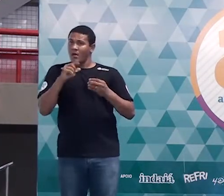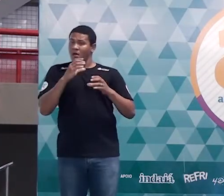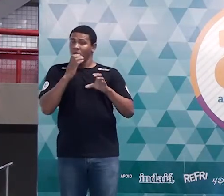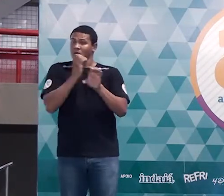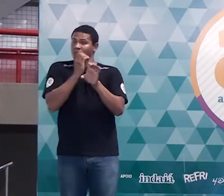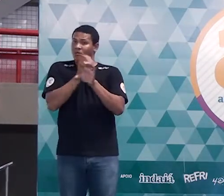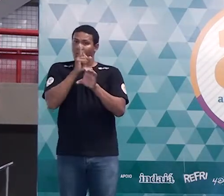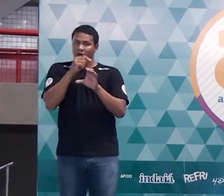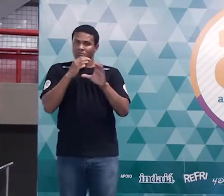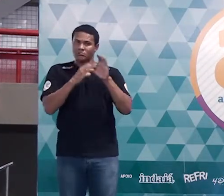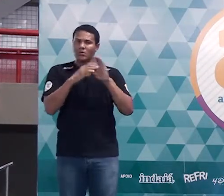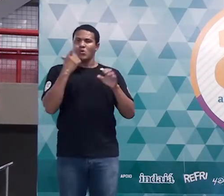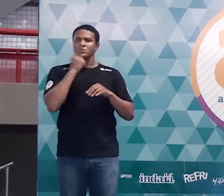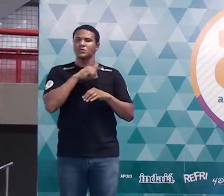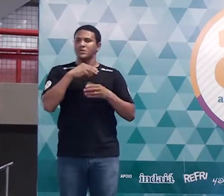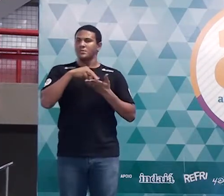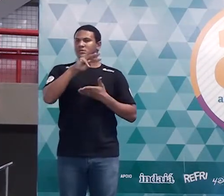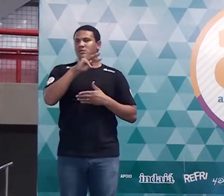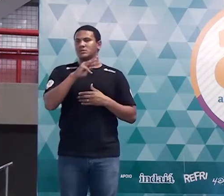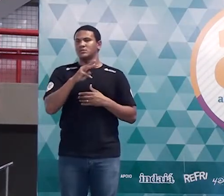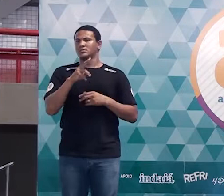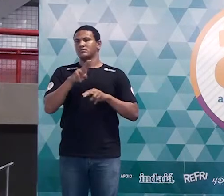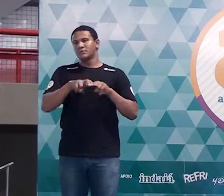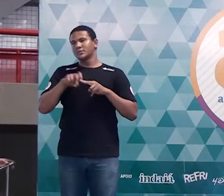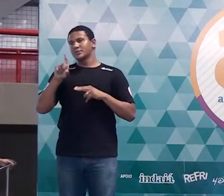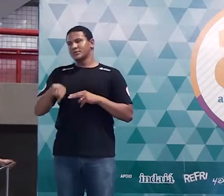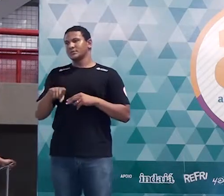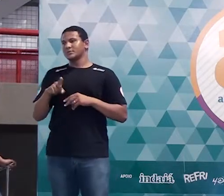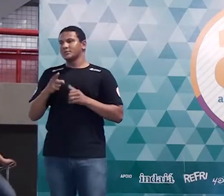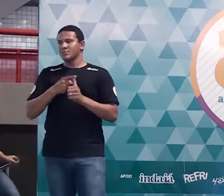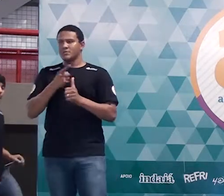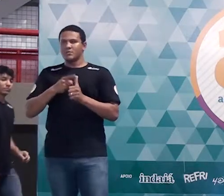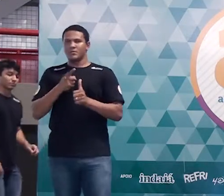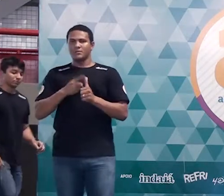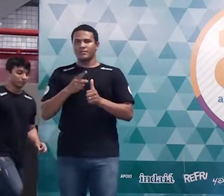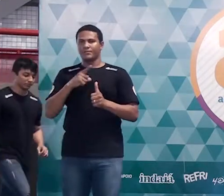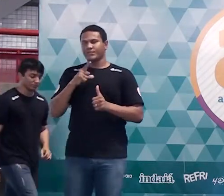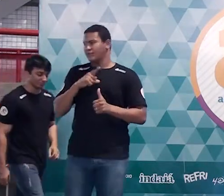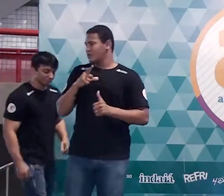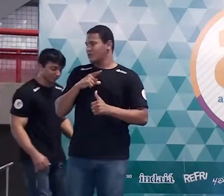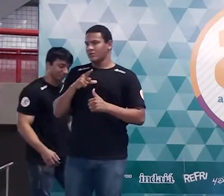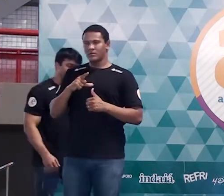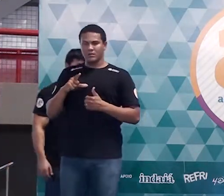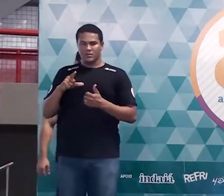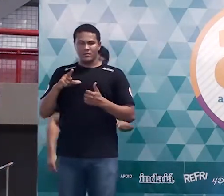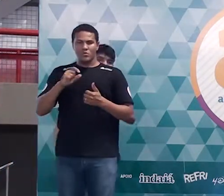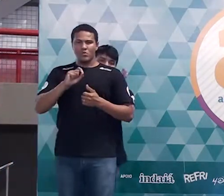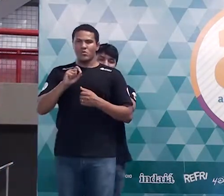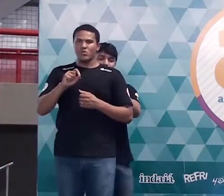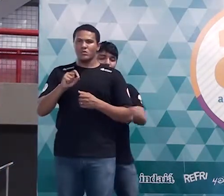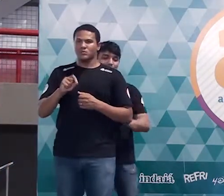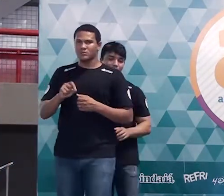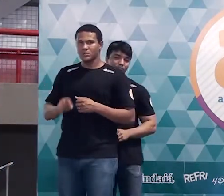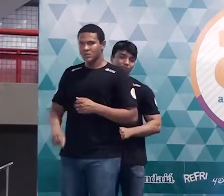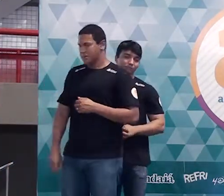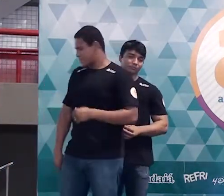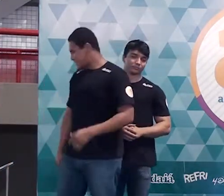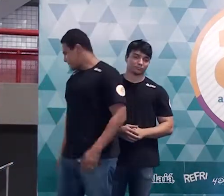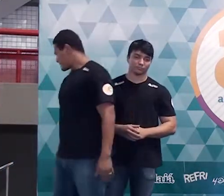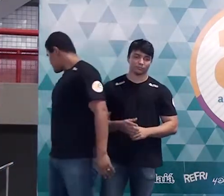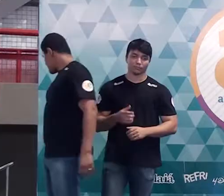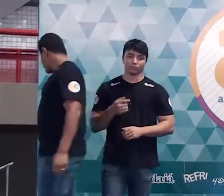você transmitir uma mensagem. Então essa primeira, observem o que eu coloquei para vocês na primeira. Ó, a